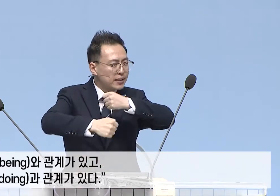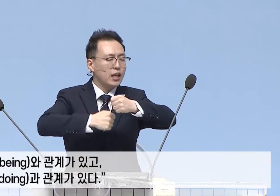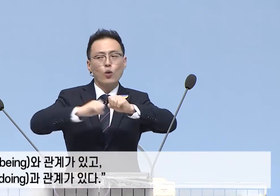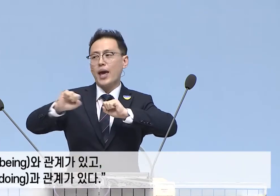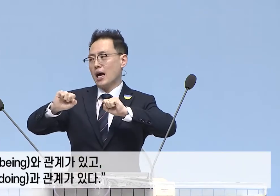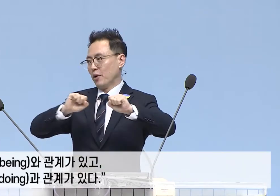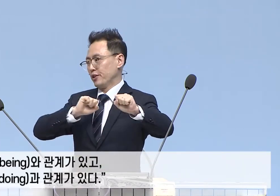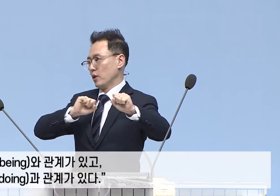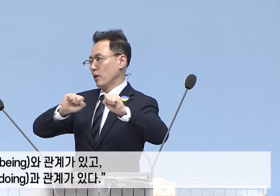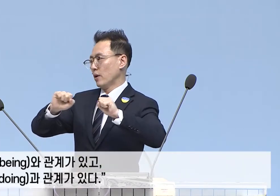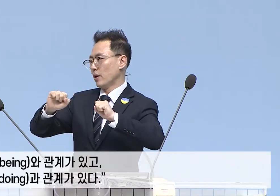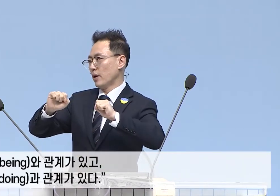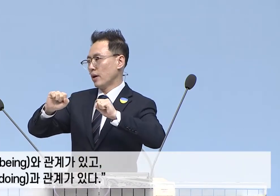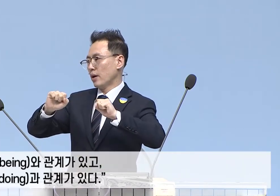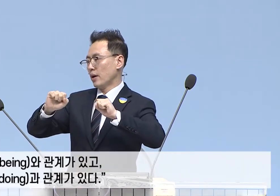뜻대로 행하면서